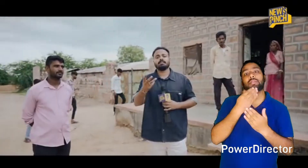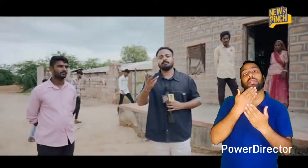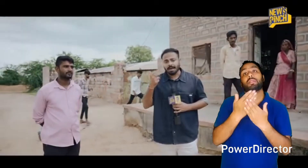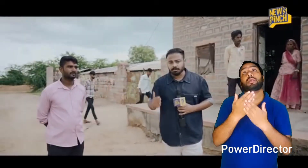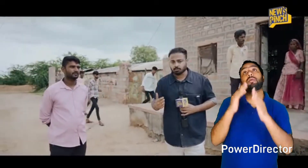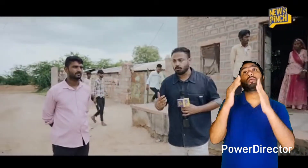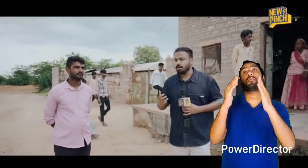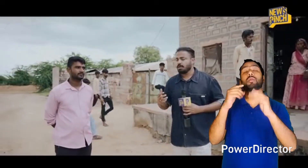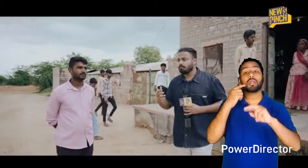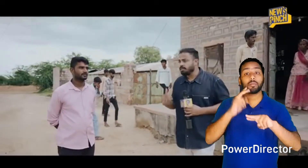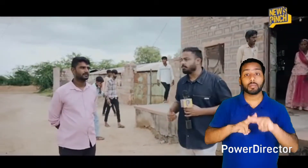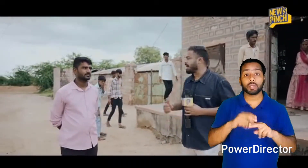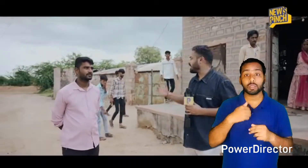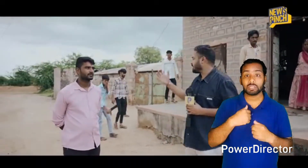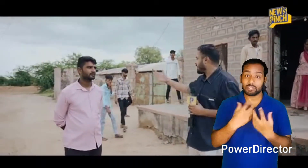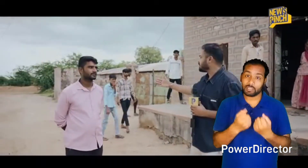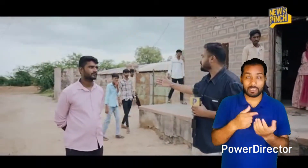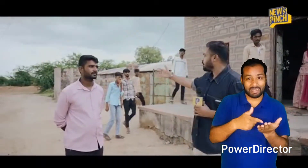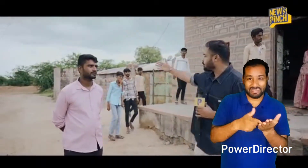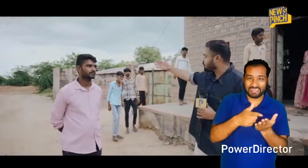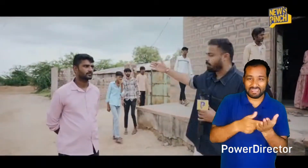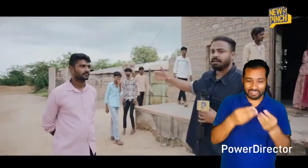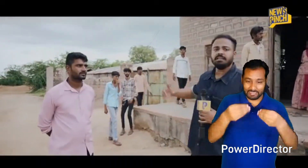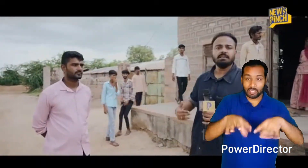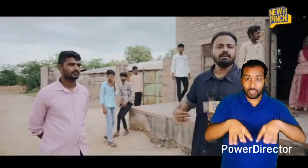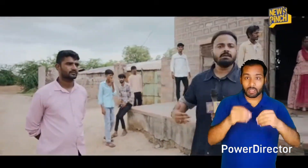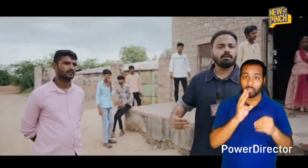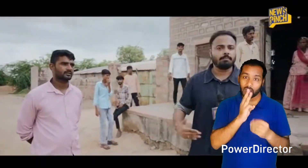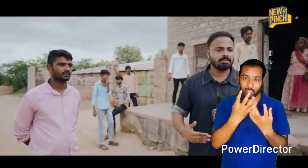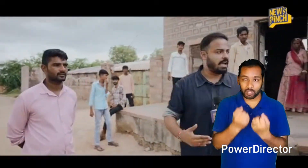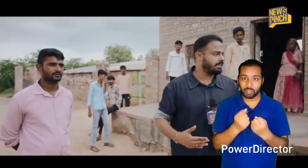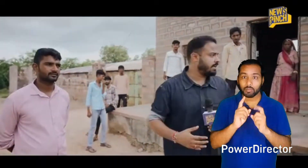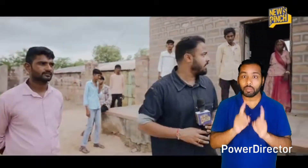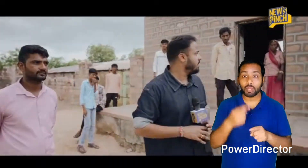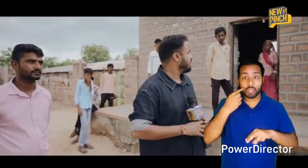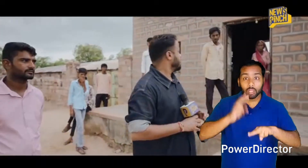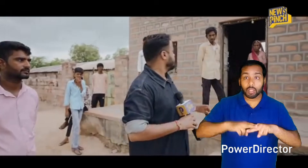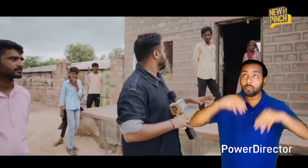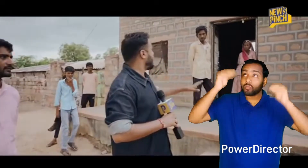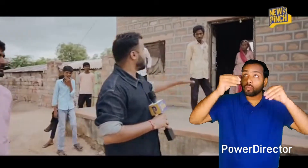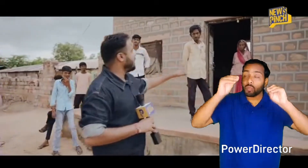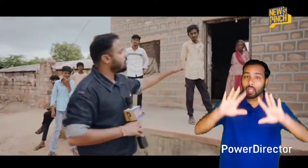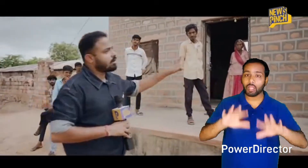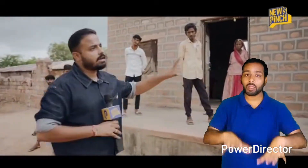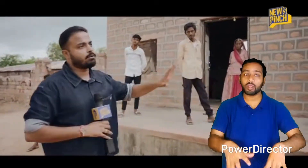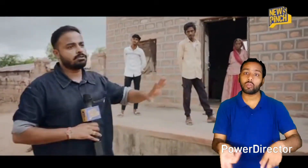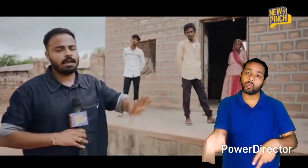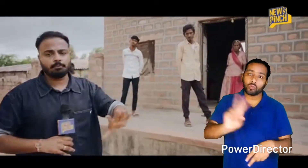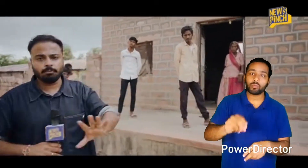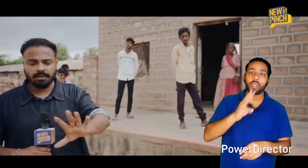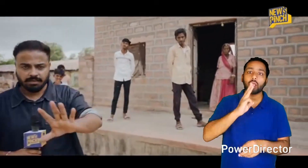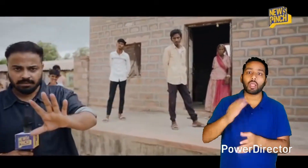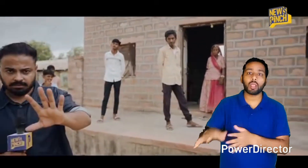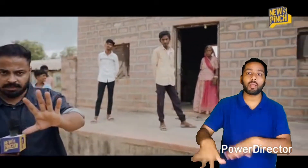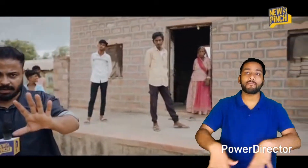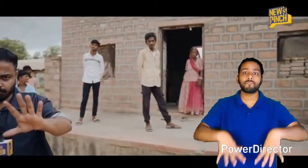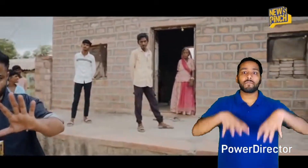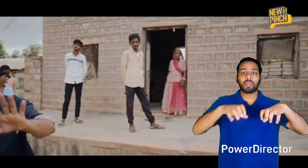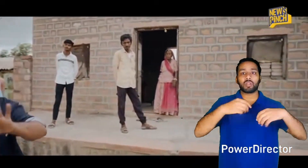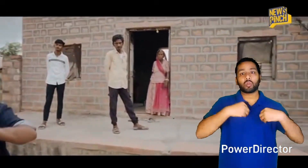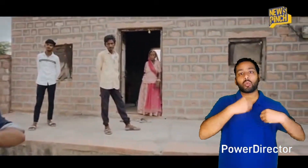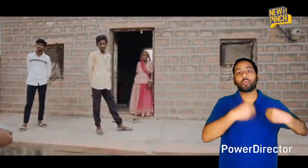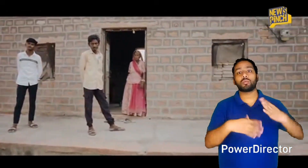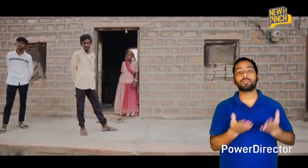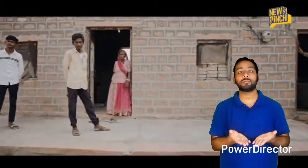ये लोग मनाते हैं कि बारिश हो। अभी ये मना रहे हैं कि बारिश ना हो क्योंकि पानी वापस से आ जाएगा। ये घर है, और घरों से आपको मैं दिखाना